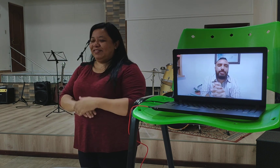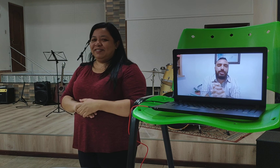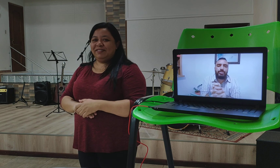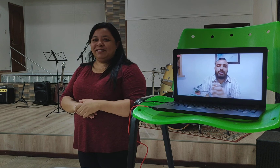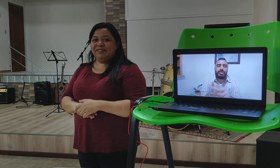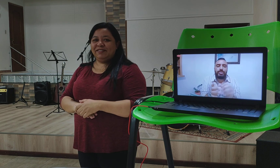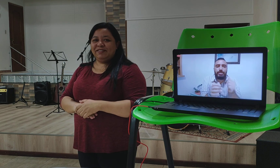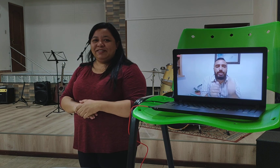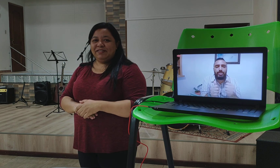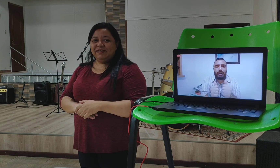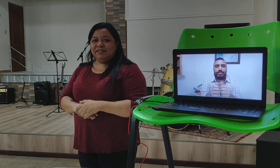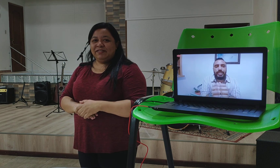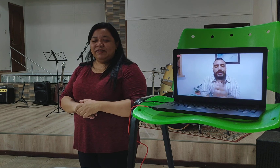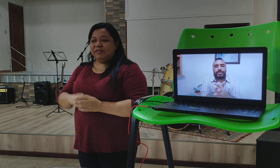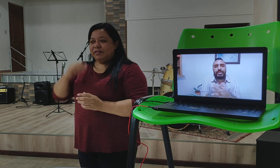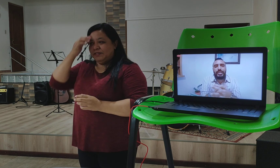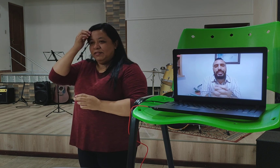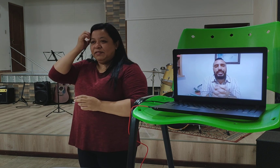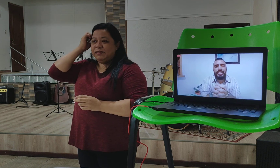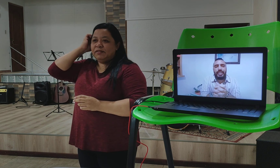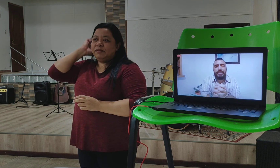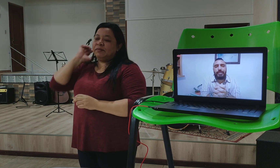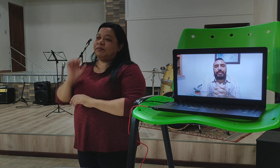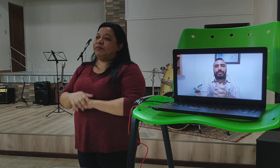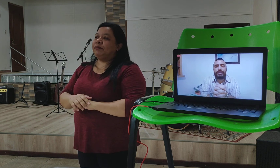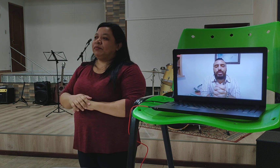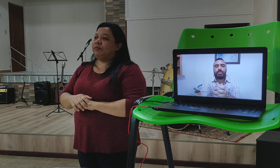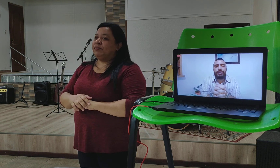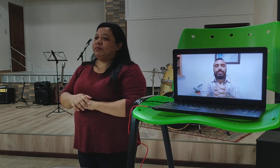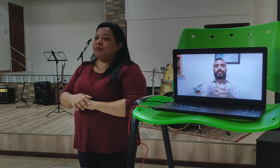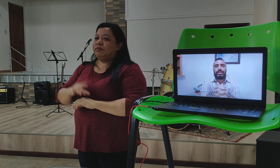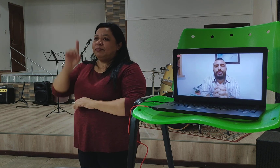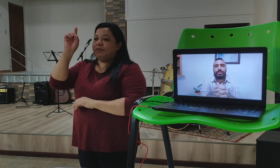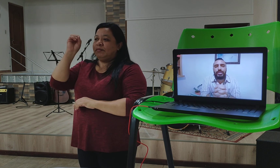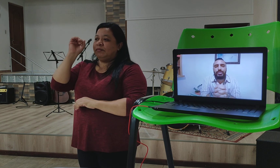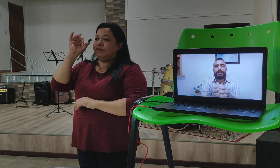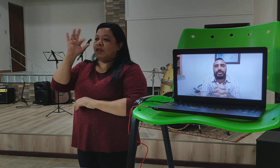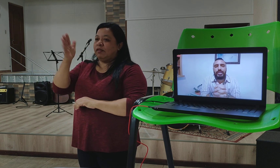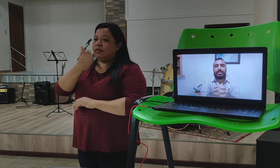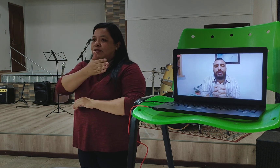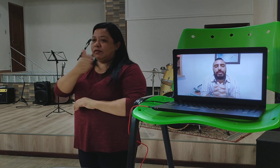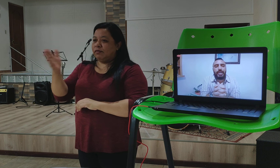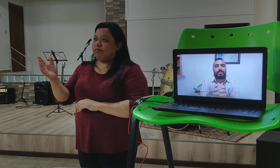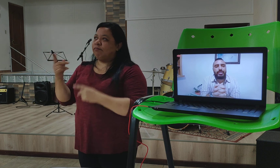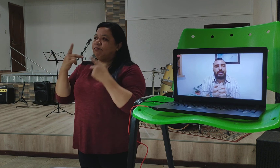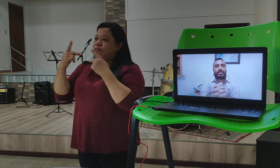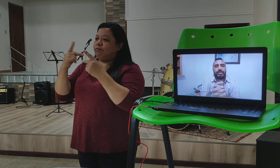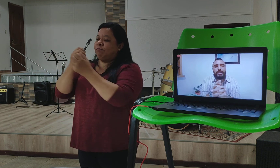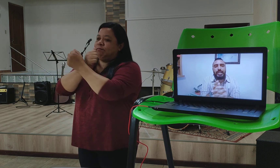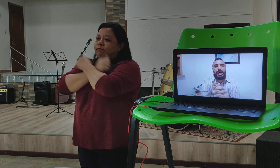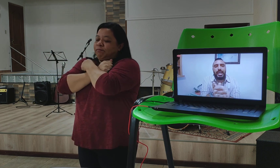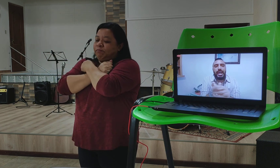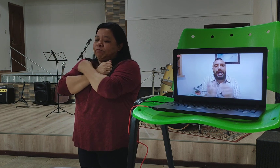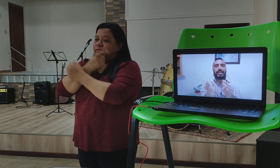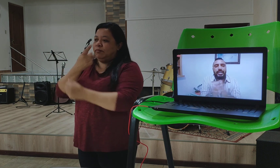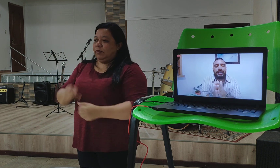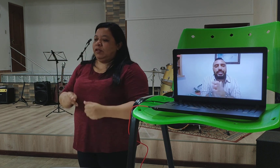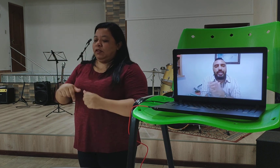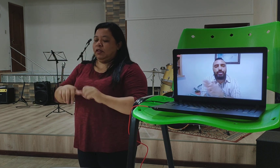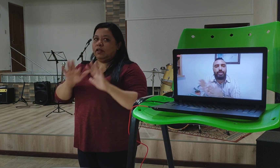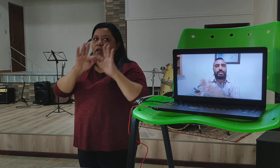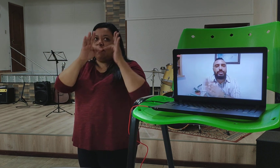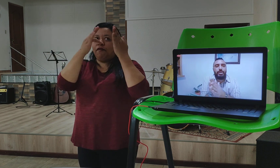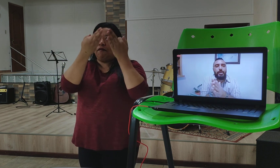Meus irmãos, Deus abençoe a vida de vocês, que a palavra do Senhor continue falando no coração de vocês. Um abraço da nossa família aqui